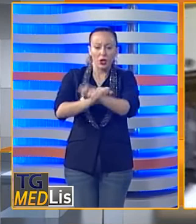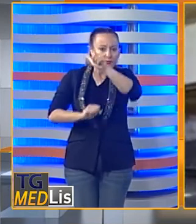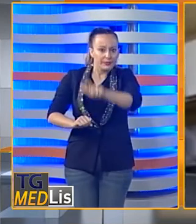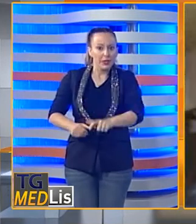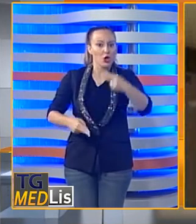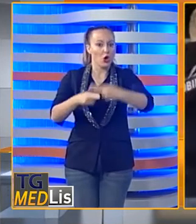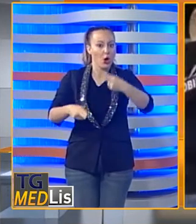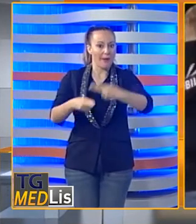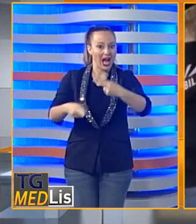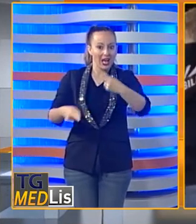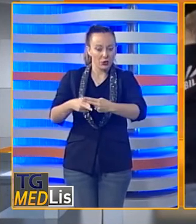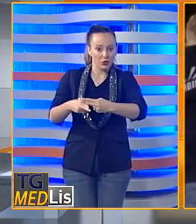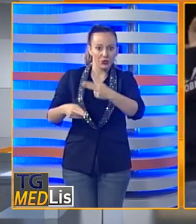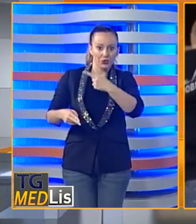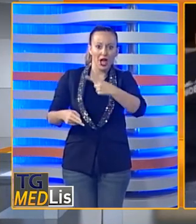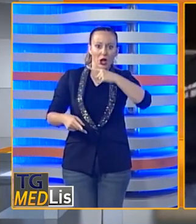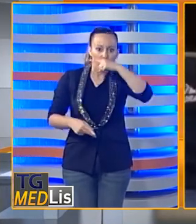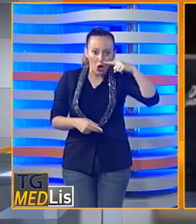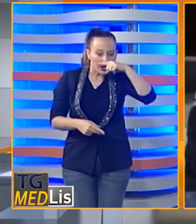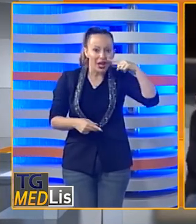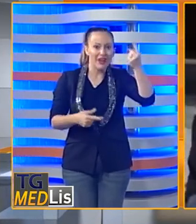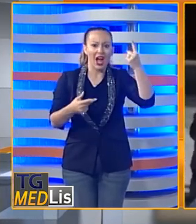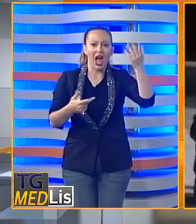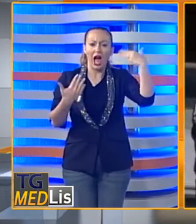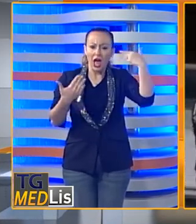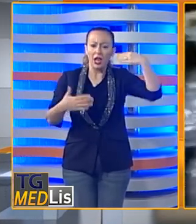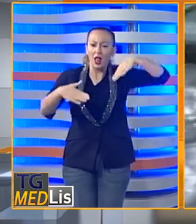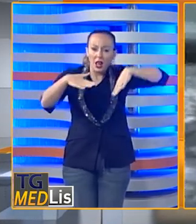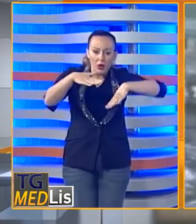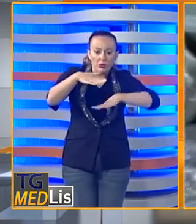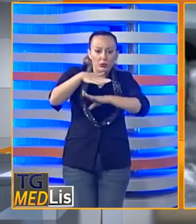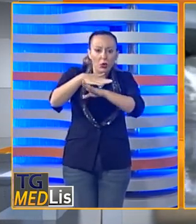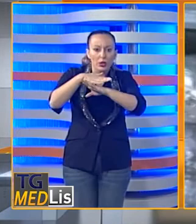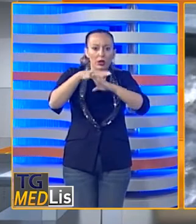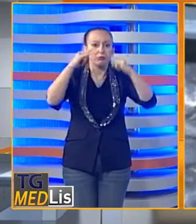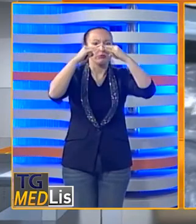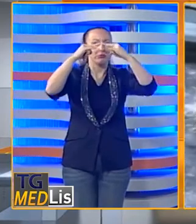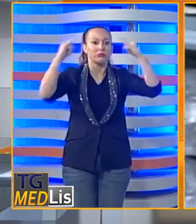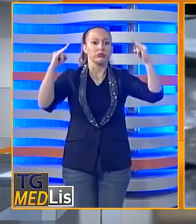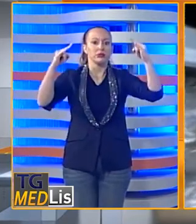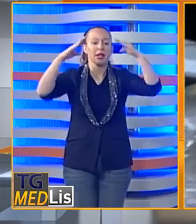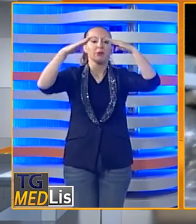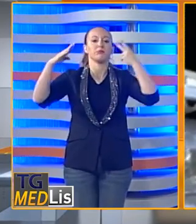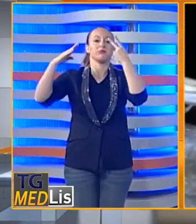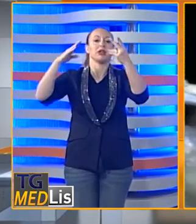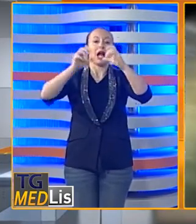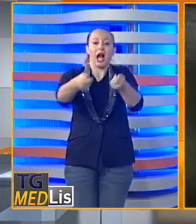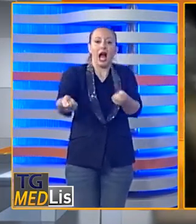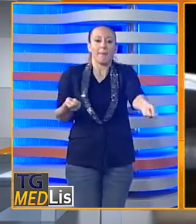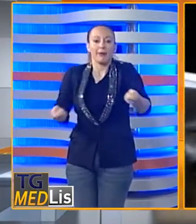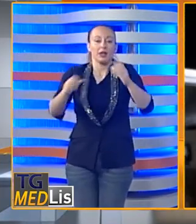era nascosta nel tetto di un camper con il quale il corriere si stava spostando. Il romeno era